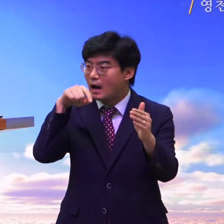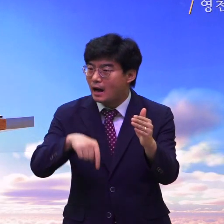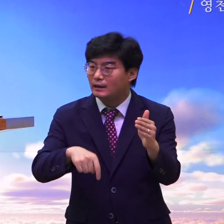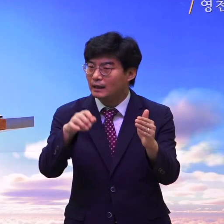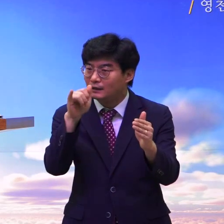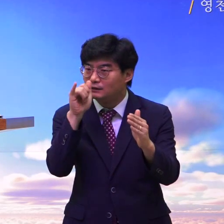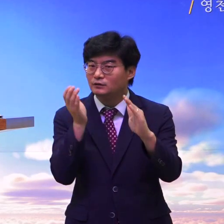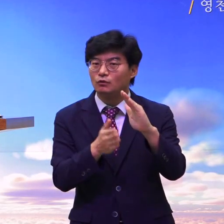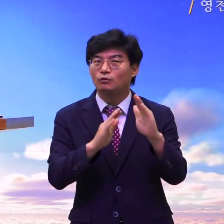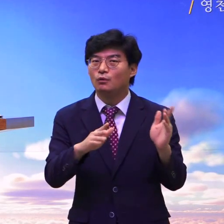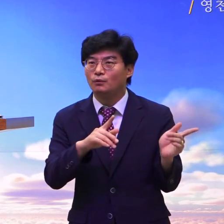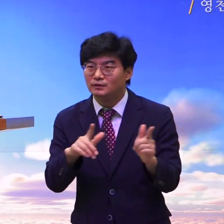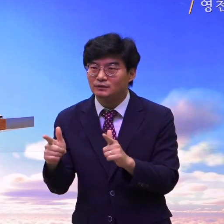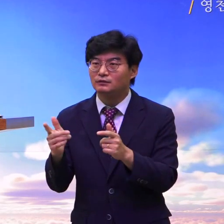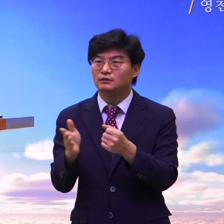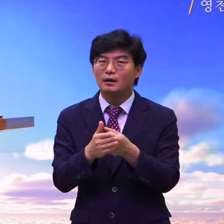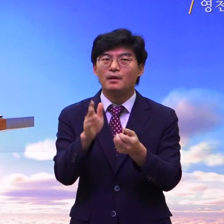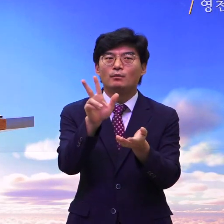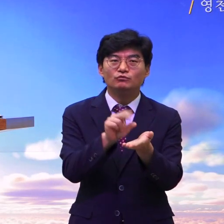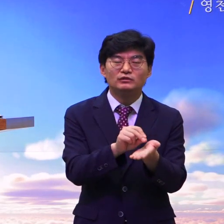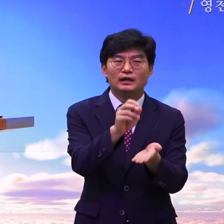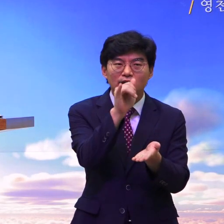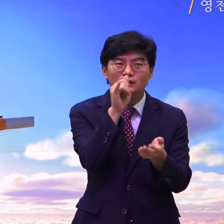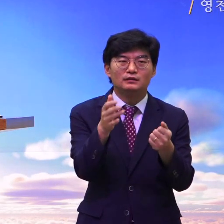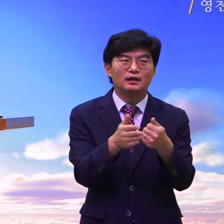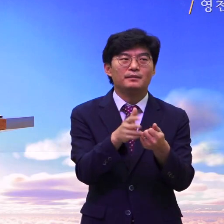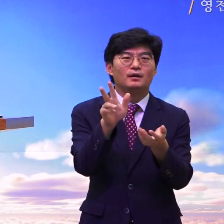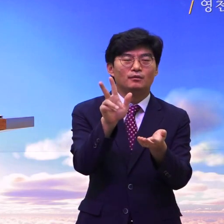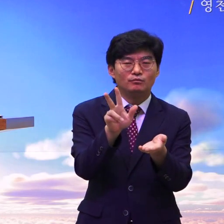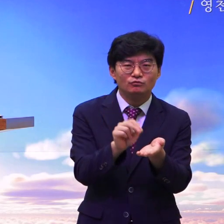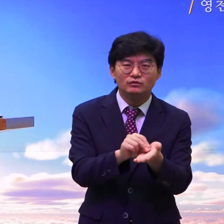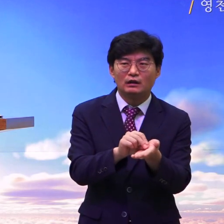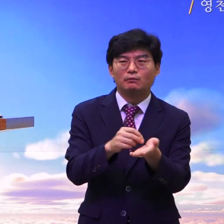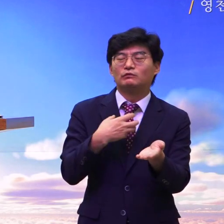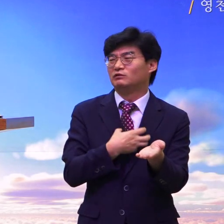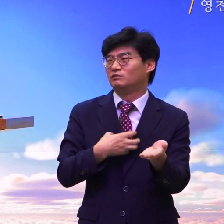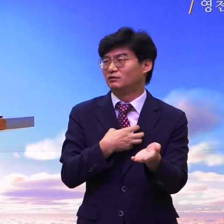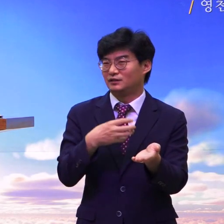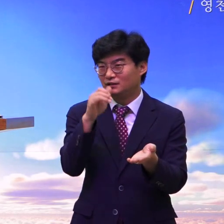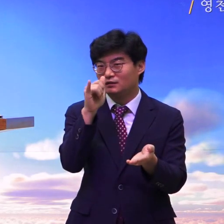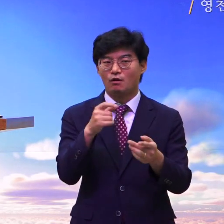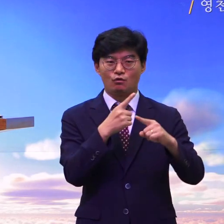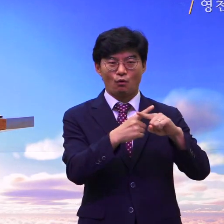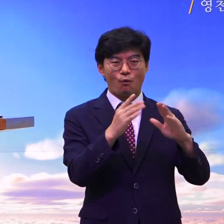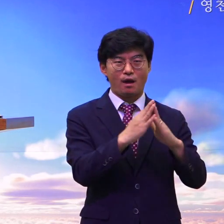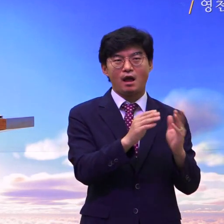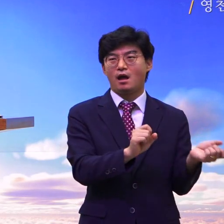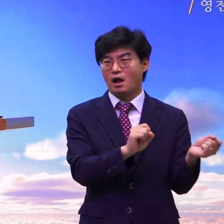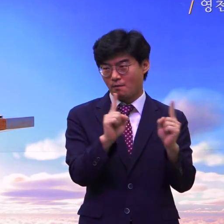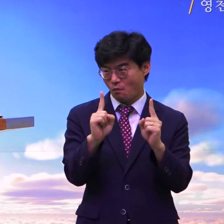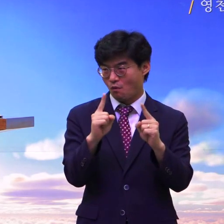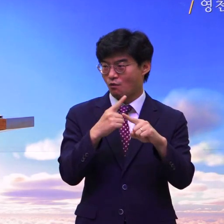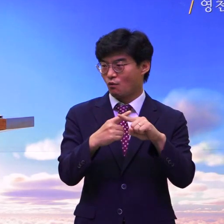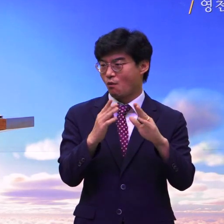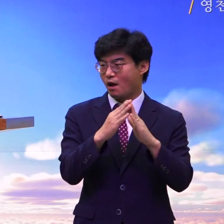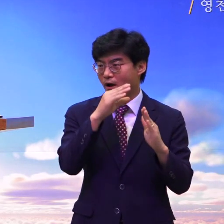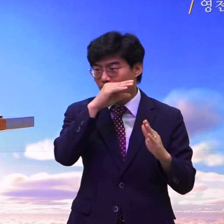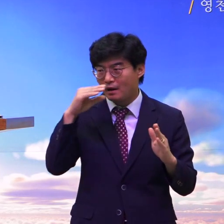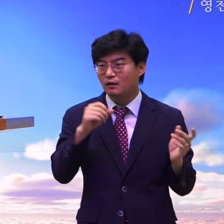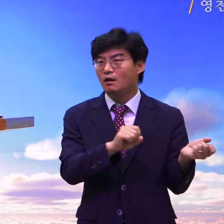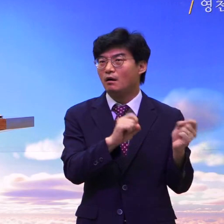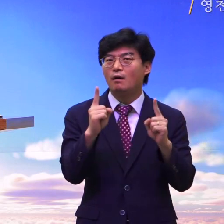많이 계십니다. 어떻게 하면 교회가 회복될 수 있을까? 이 어려운 상황에도 복음을